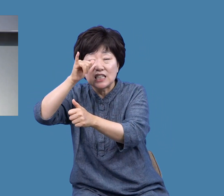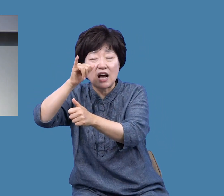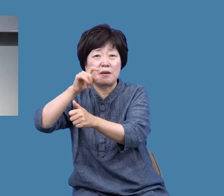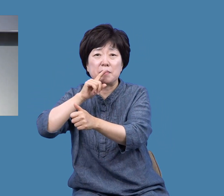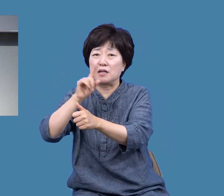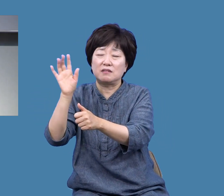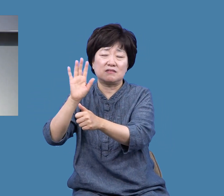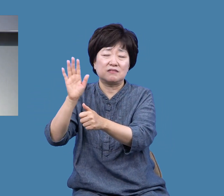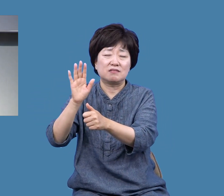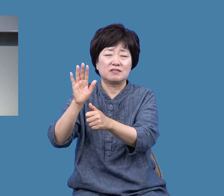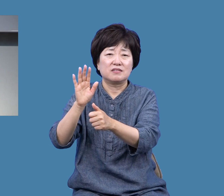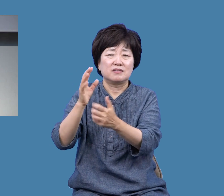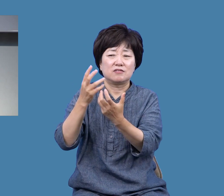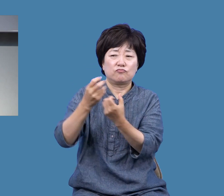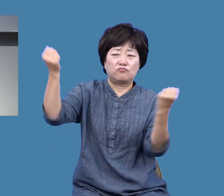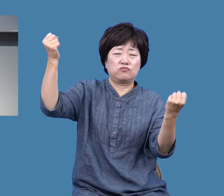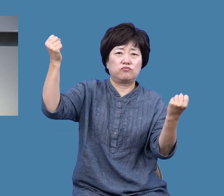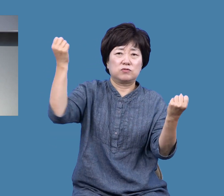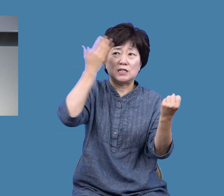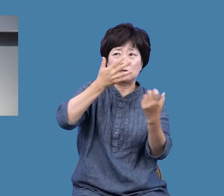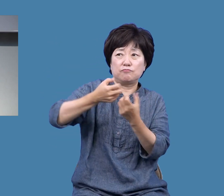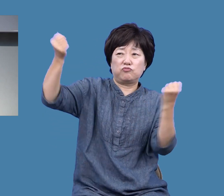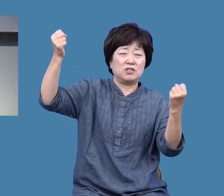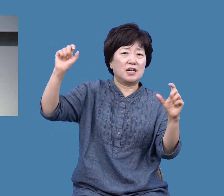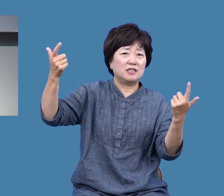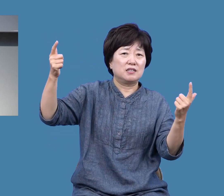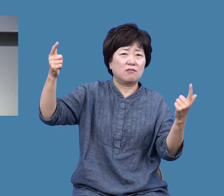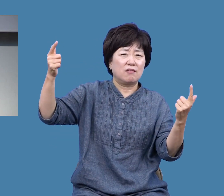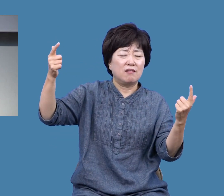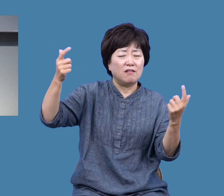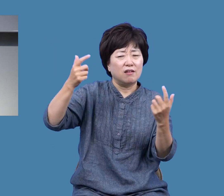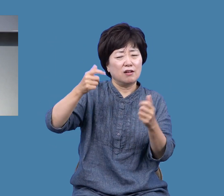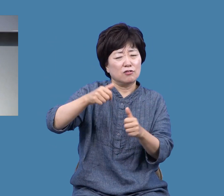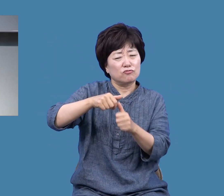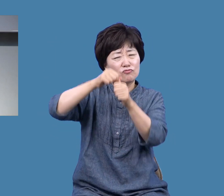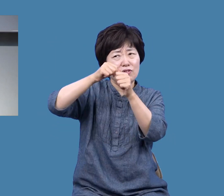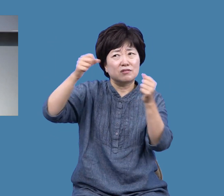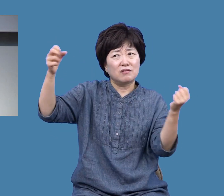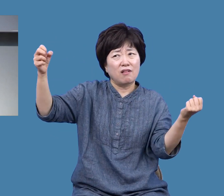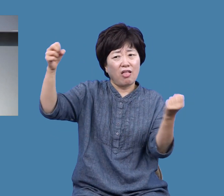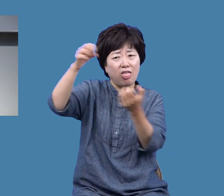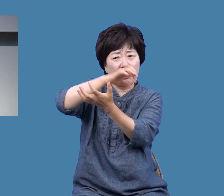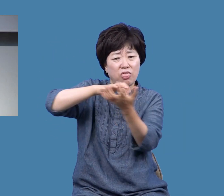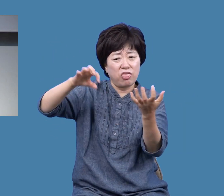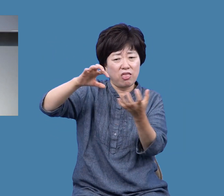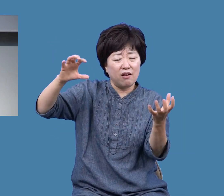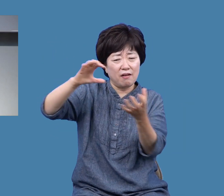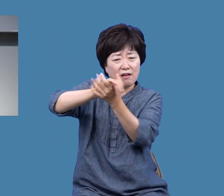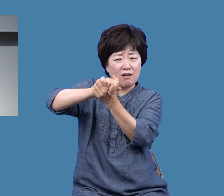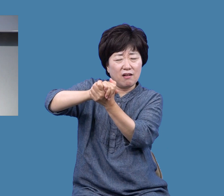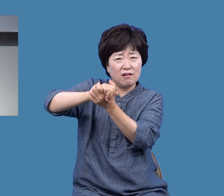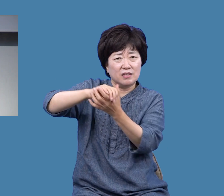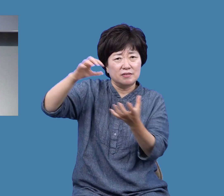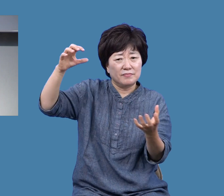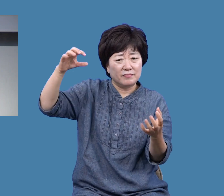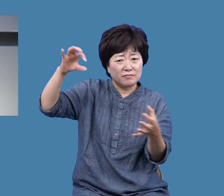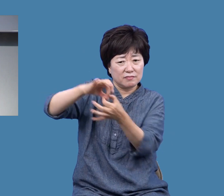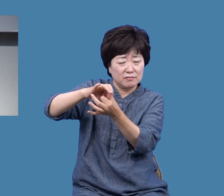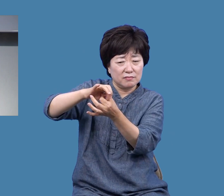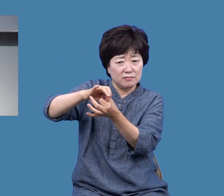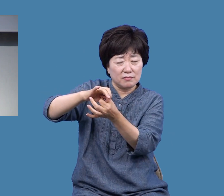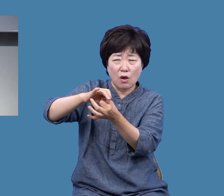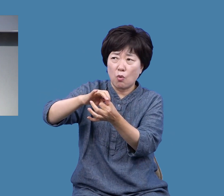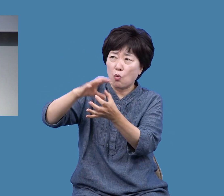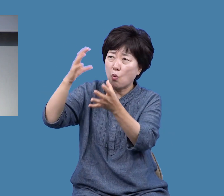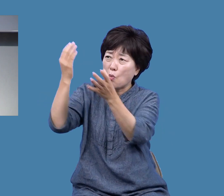따로따로 분리가 되지 않으니까. 그래서 구원은 이렇게 신비하게 표현할 수밖에 없어요. 그래서 완성되어